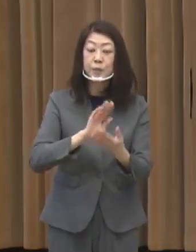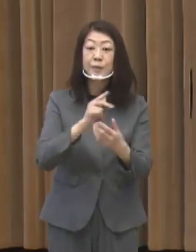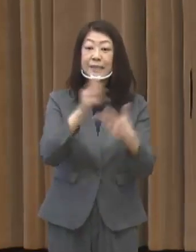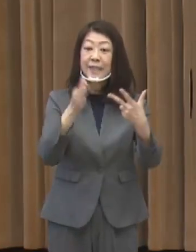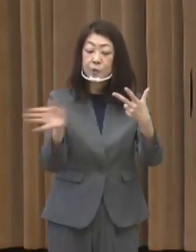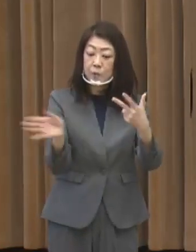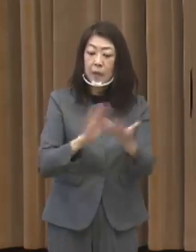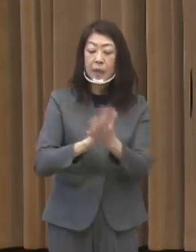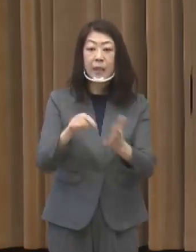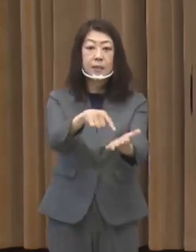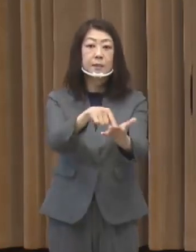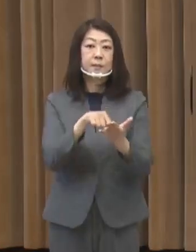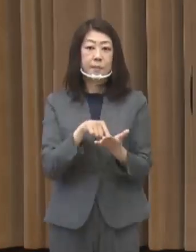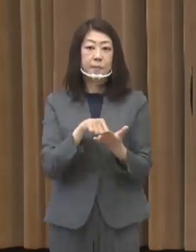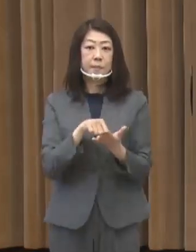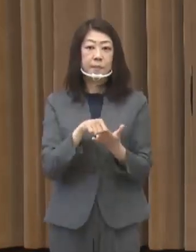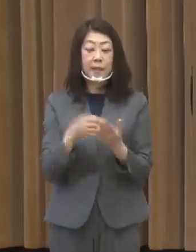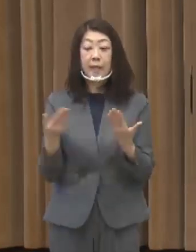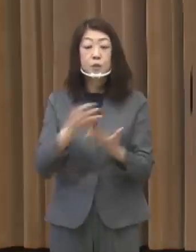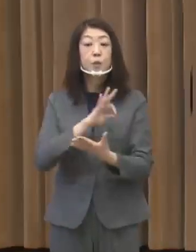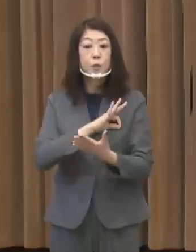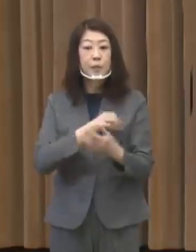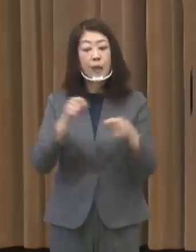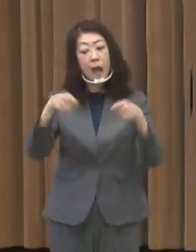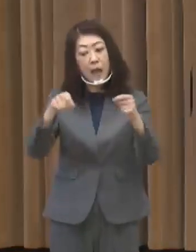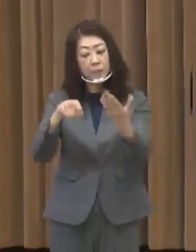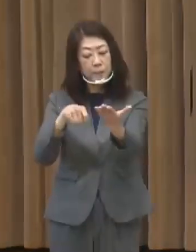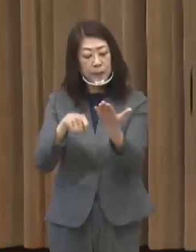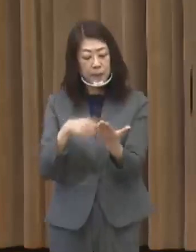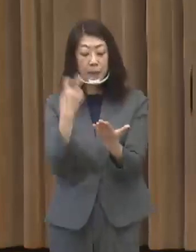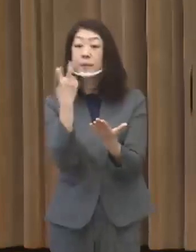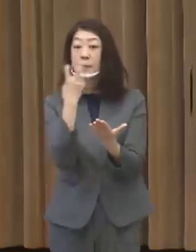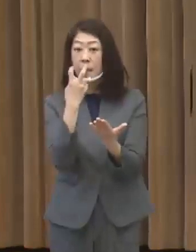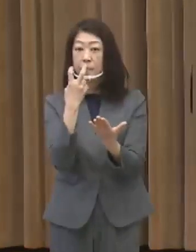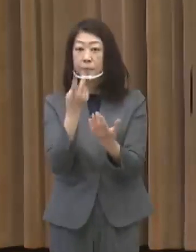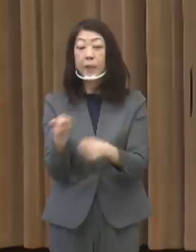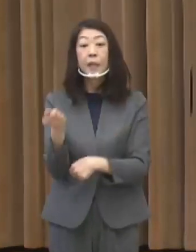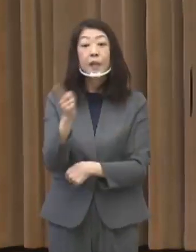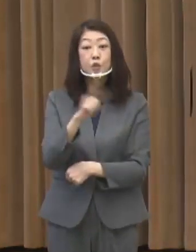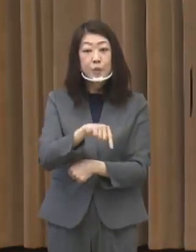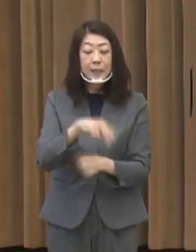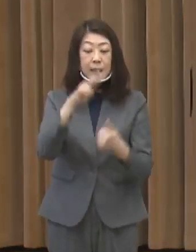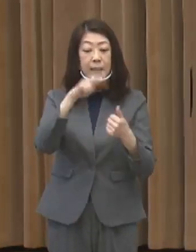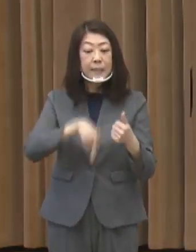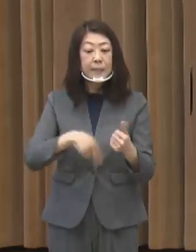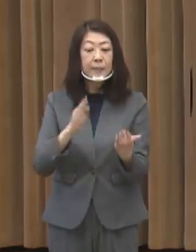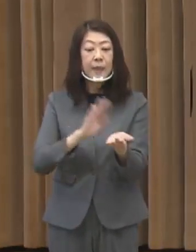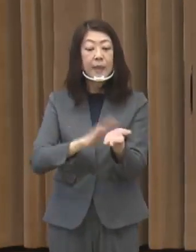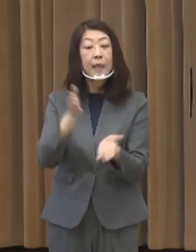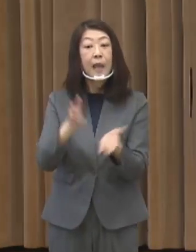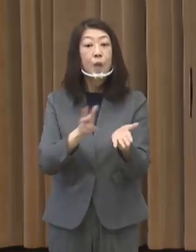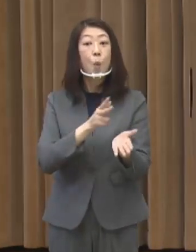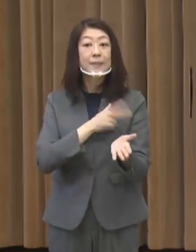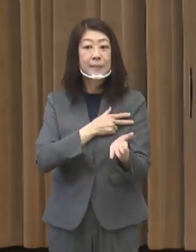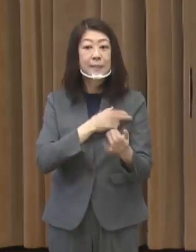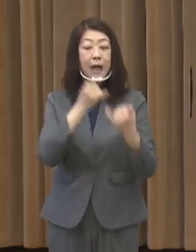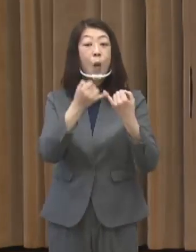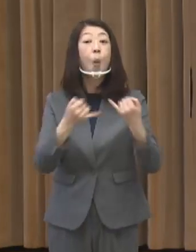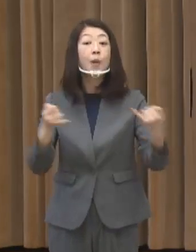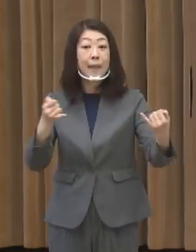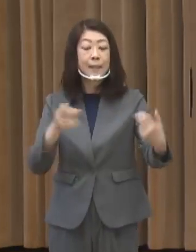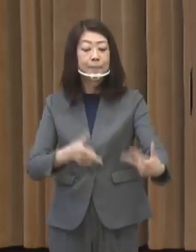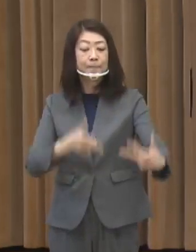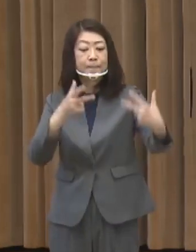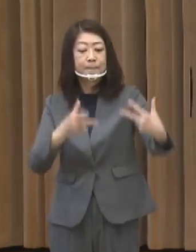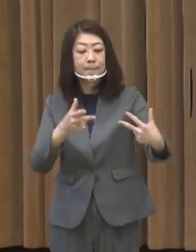き、県職員が書面審査します。その後、感染管理認定看護師がオンラインで施設